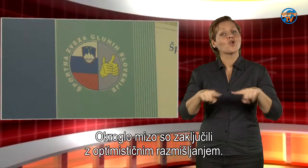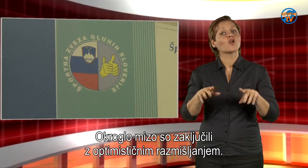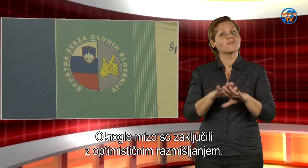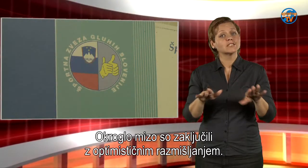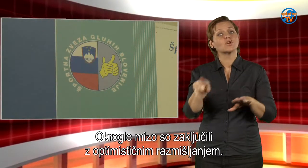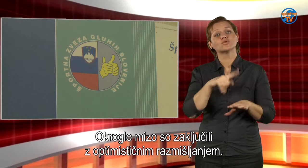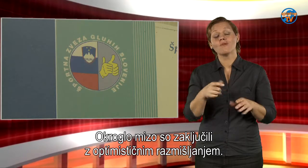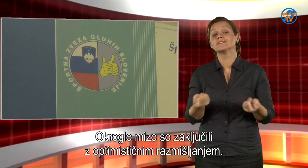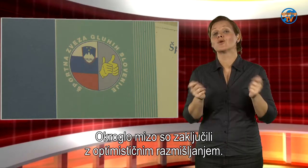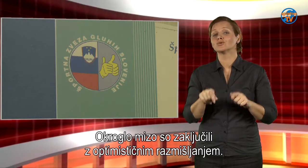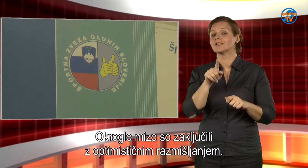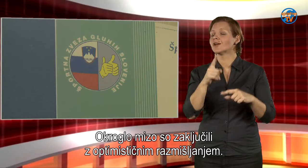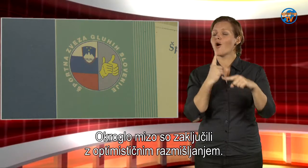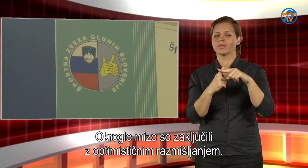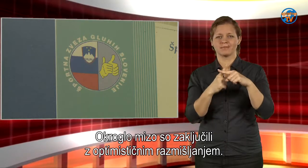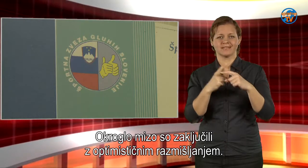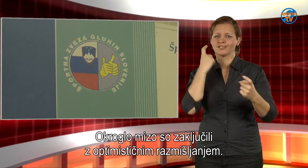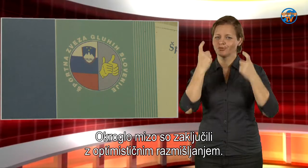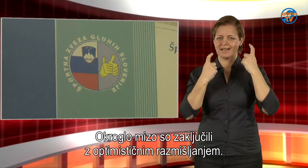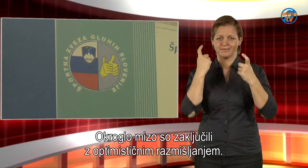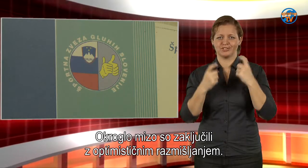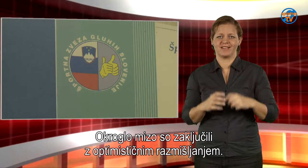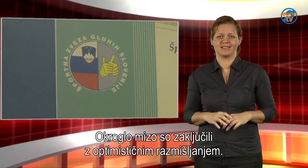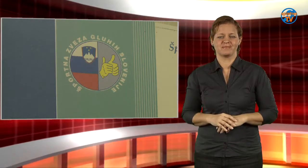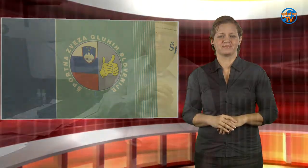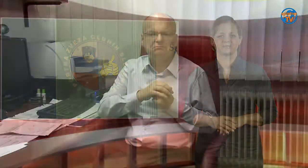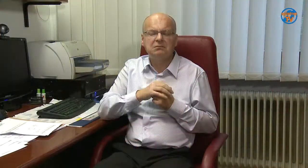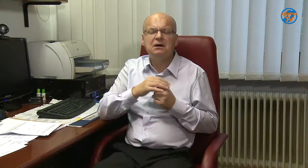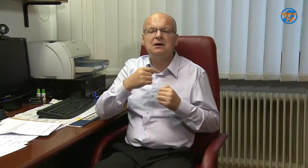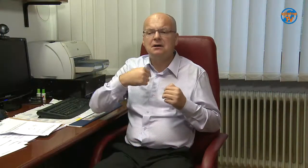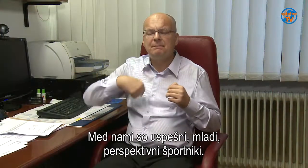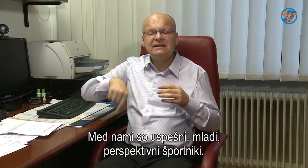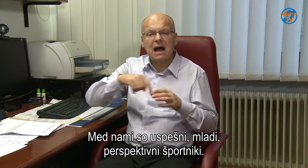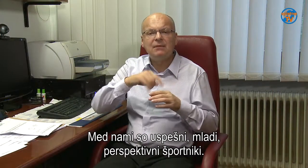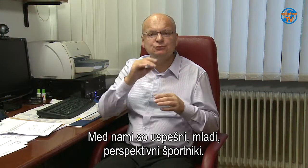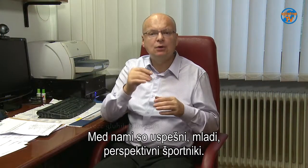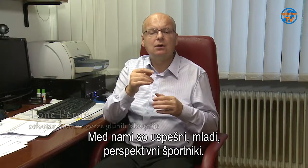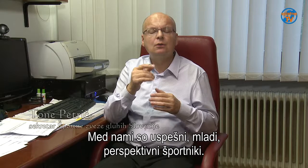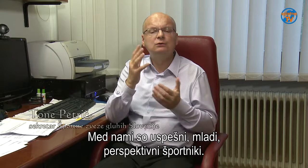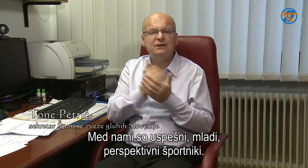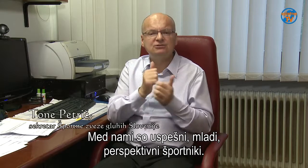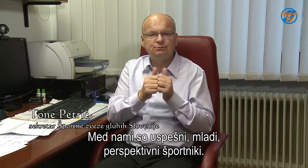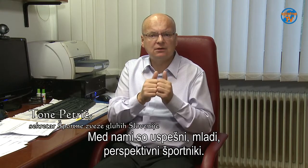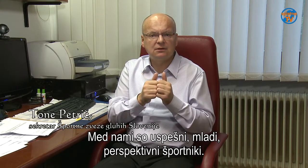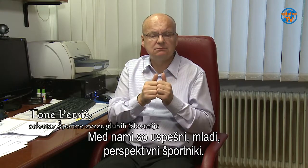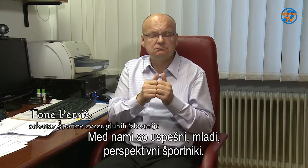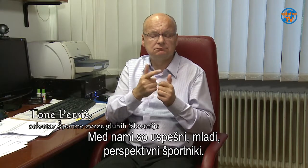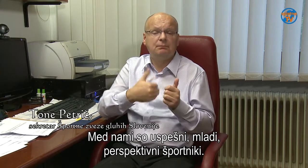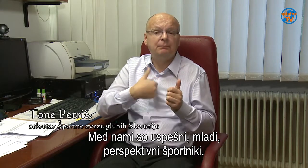Okroglo mizo so zaključili z optimističnim razmišljanjem. Med nami so uspešni polniki,